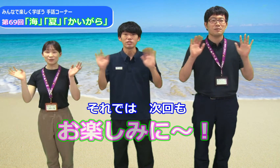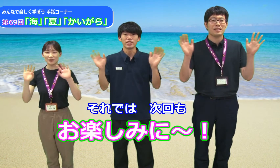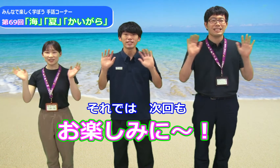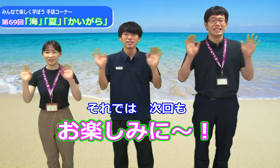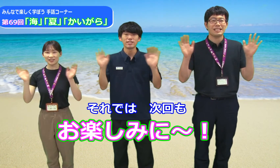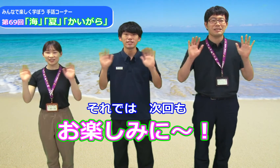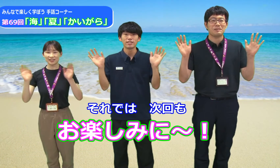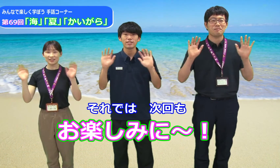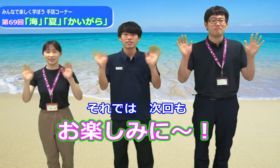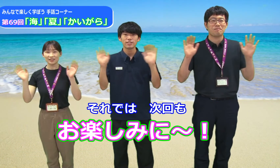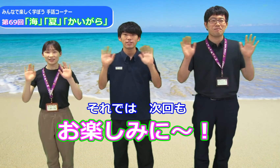みに。